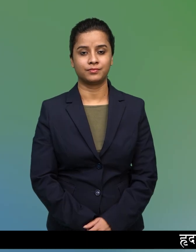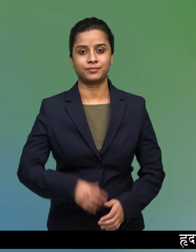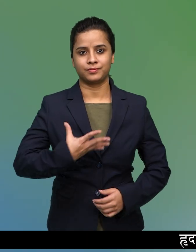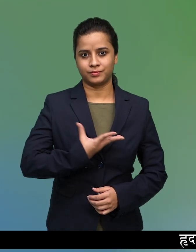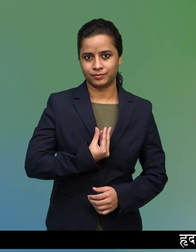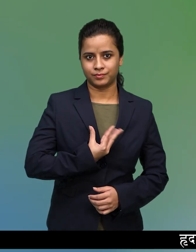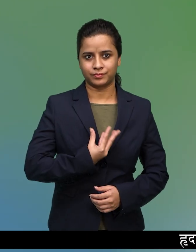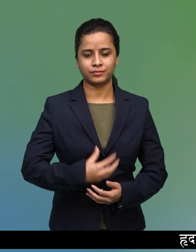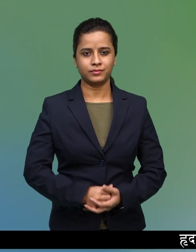रचना आणि कार्य.